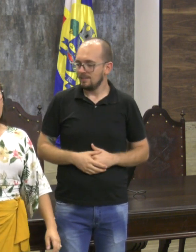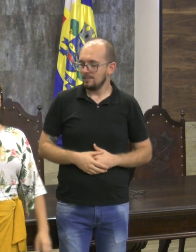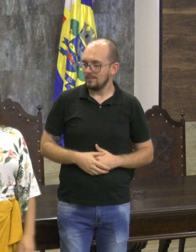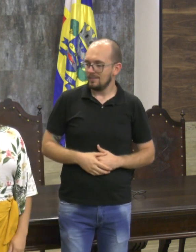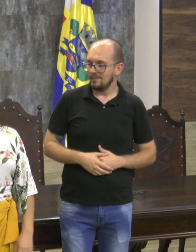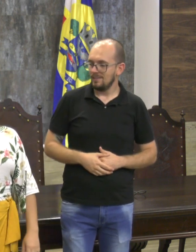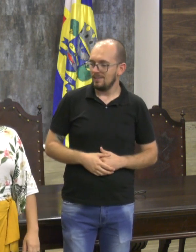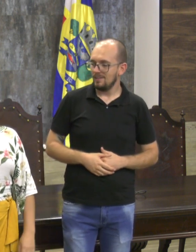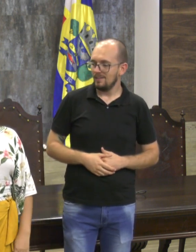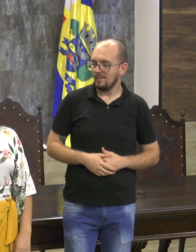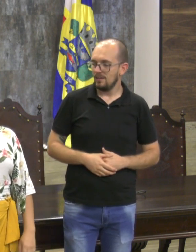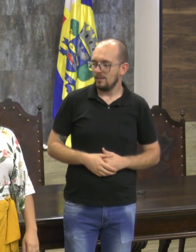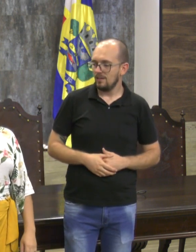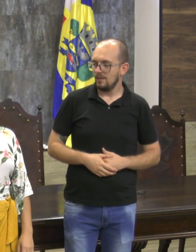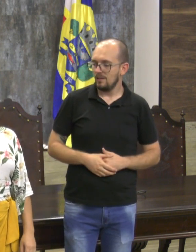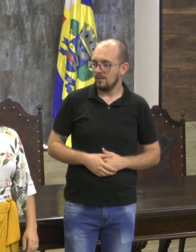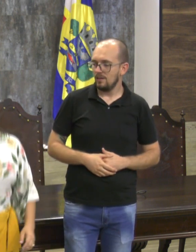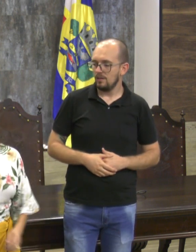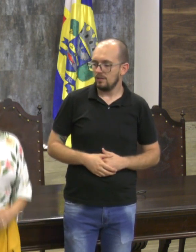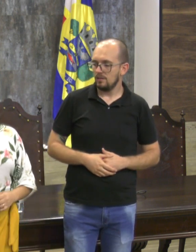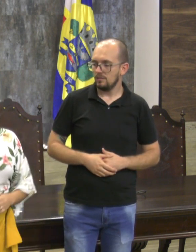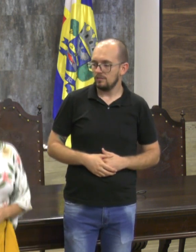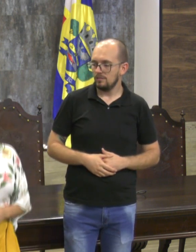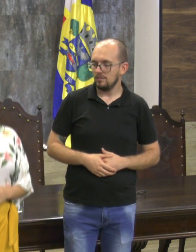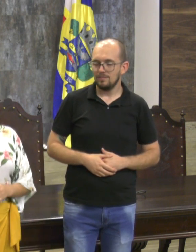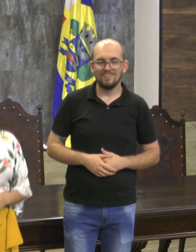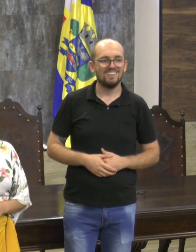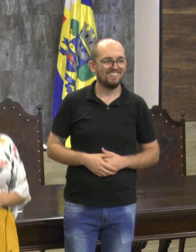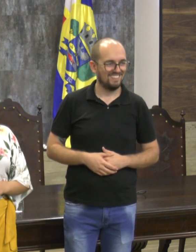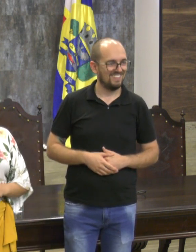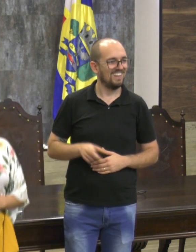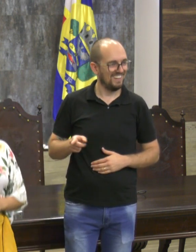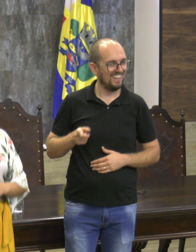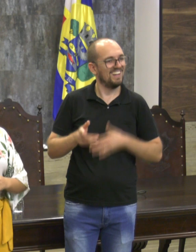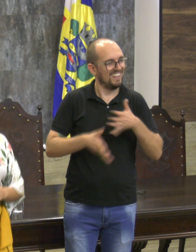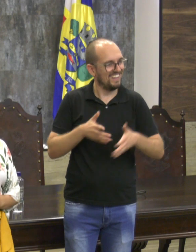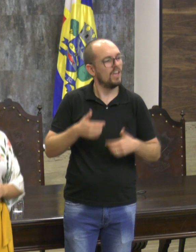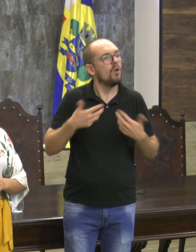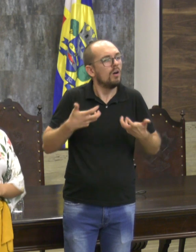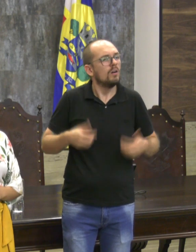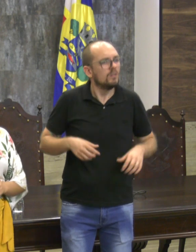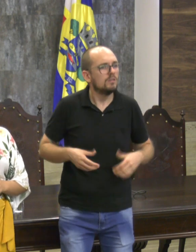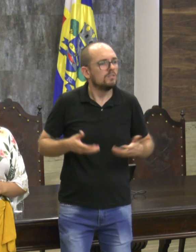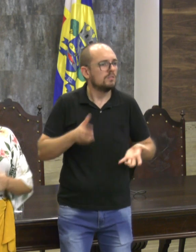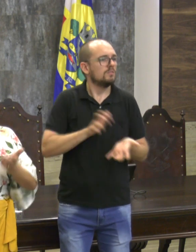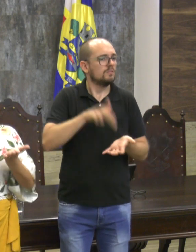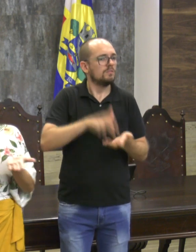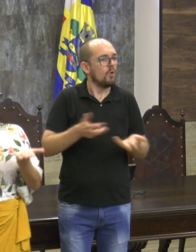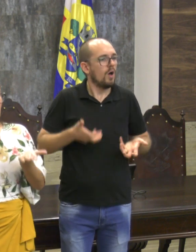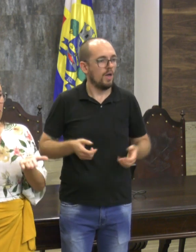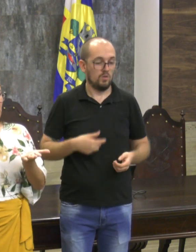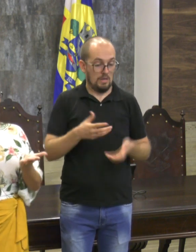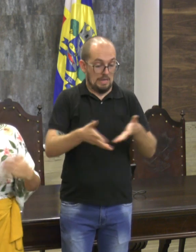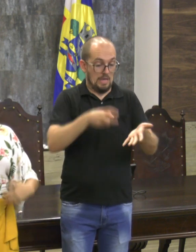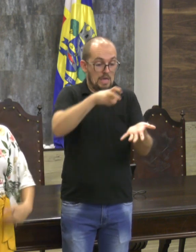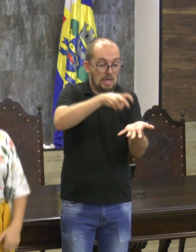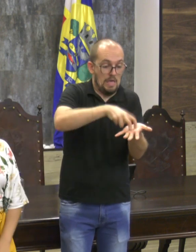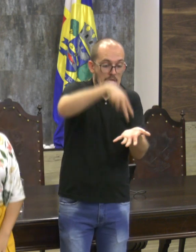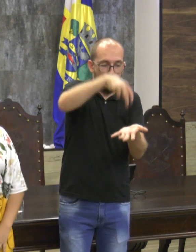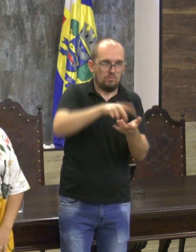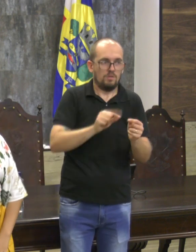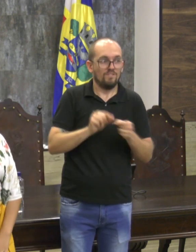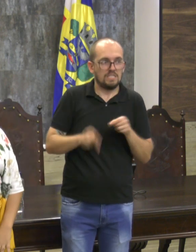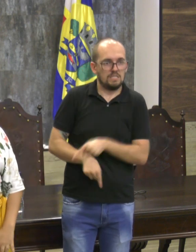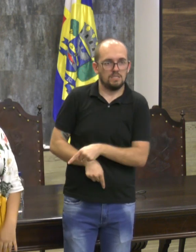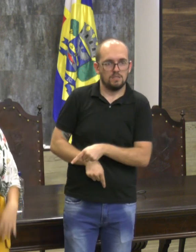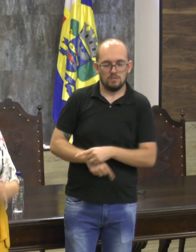Ele parou. Na hora que eu olhei para ele, ele fez assim. Que ele queria pular. Né, ele não fez o sinal de pular na mão, mas ele fez